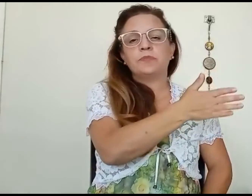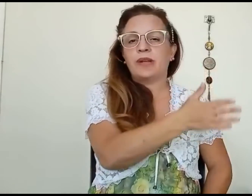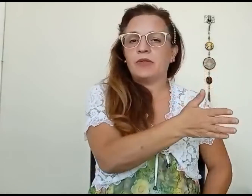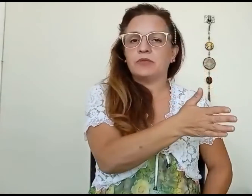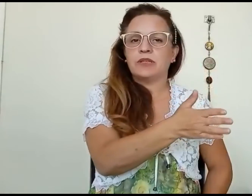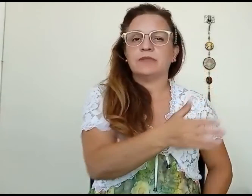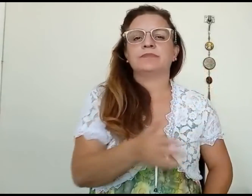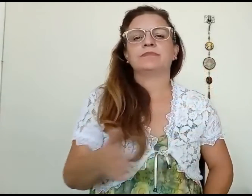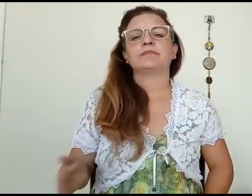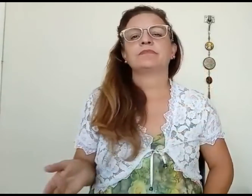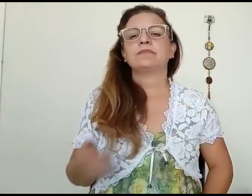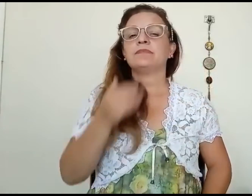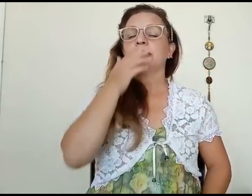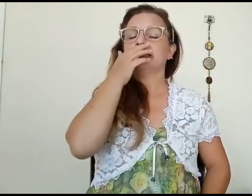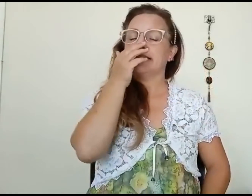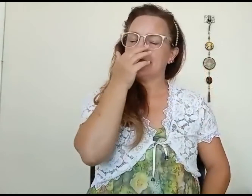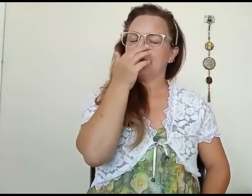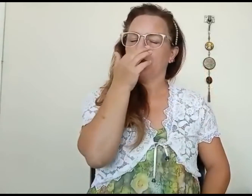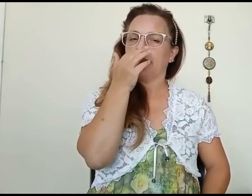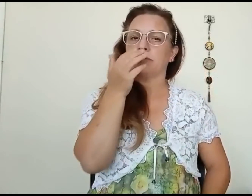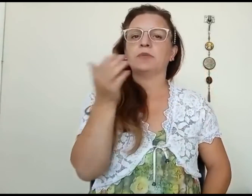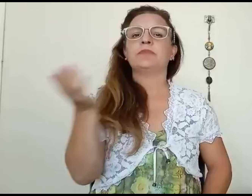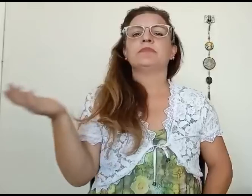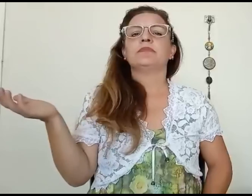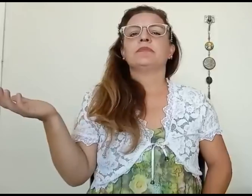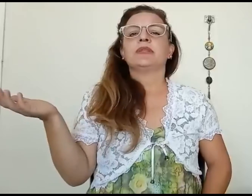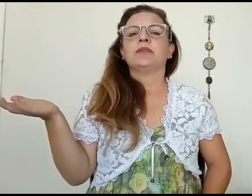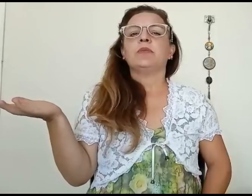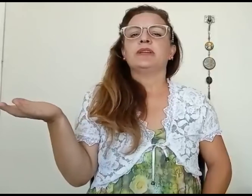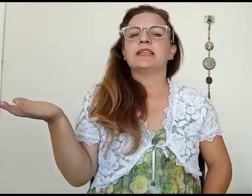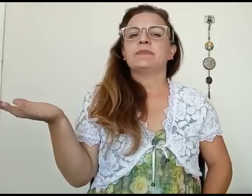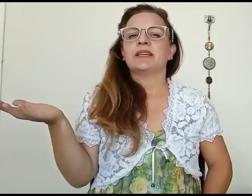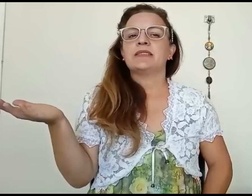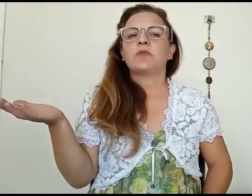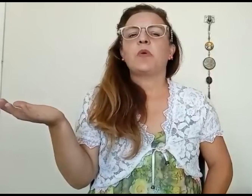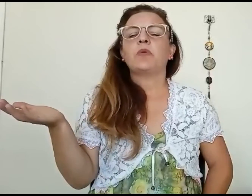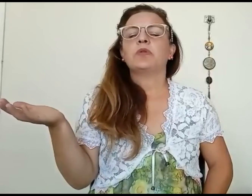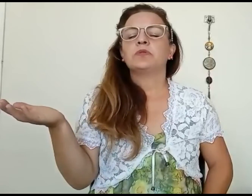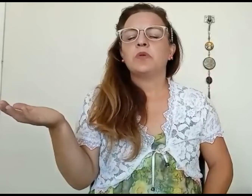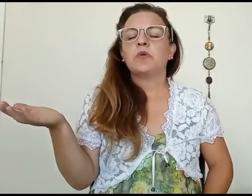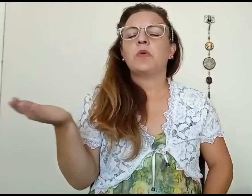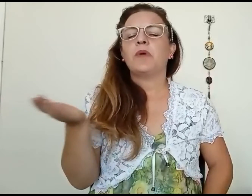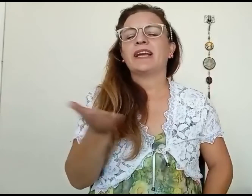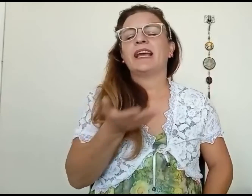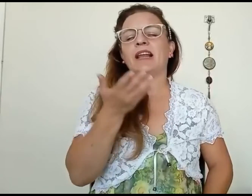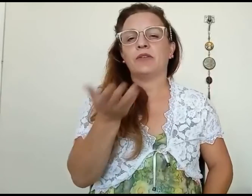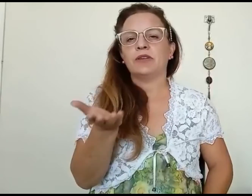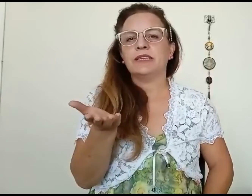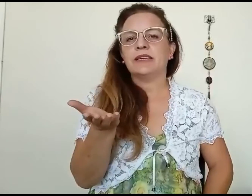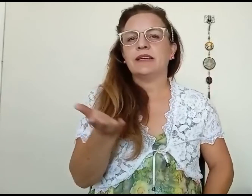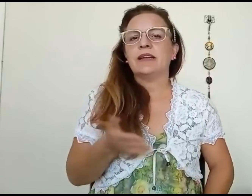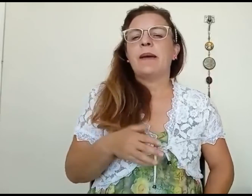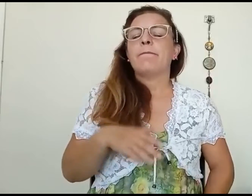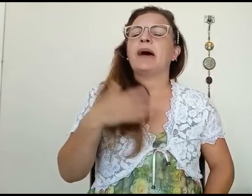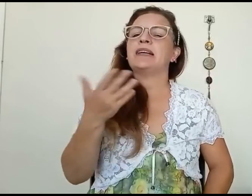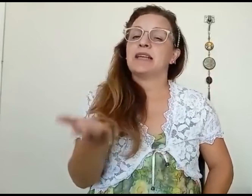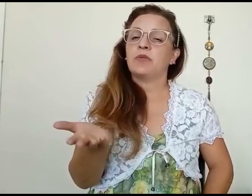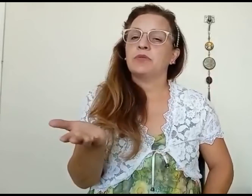para outra. Nesse momento, uma das mães concordou com aquela ordem, mas a